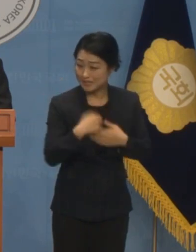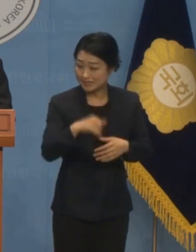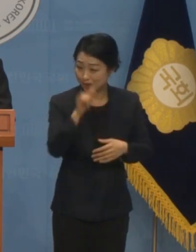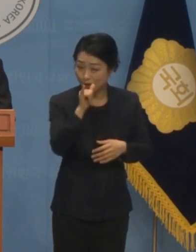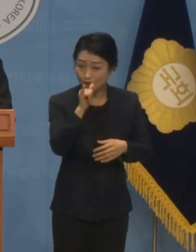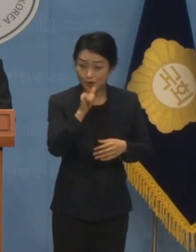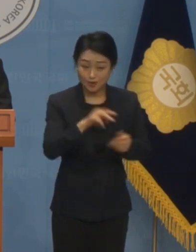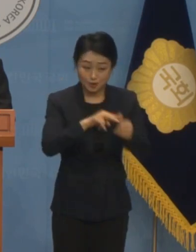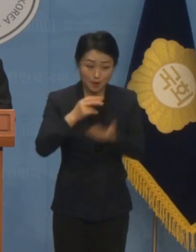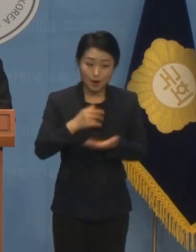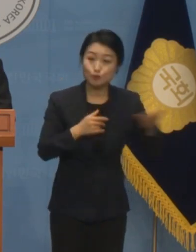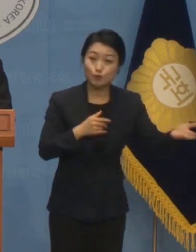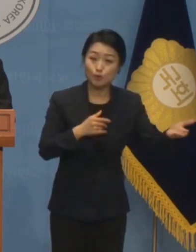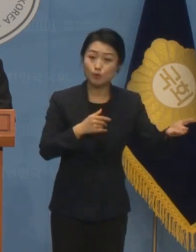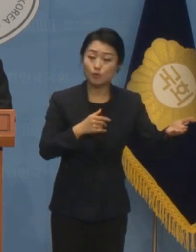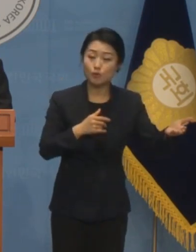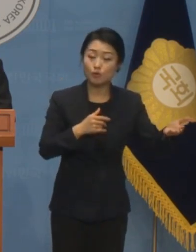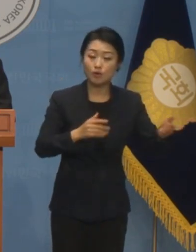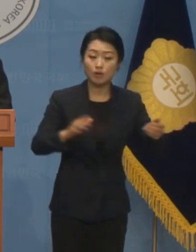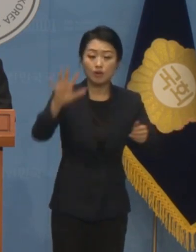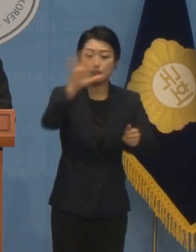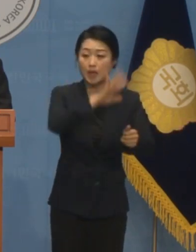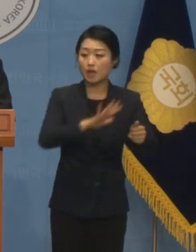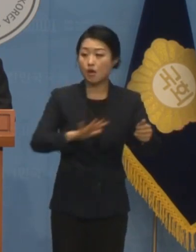누구인지 명명백백히 밝혀야 합니다.